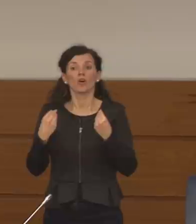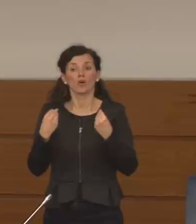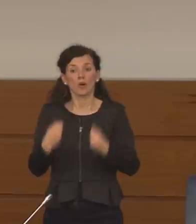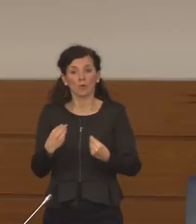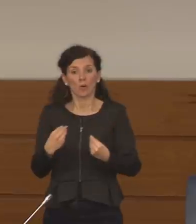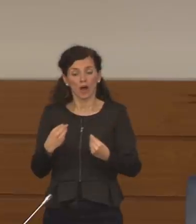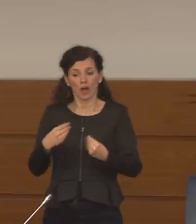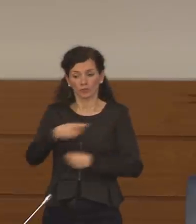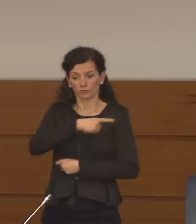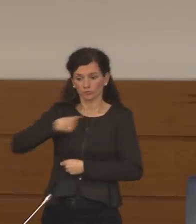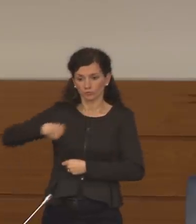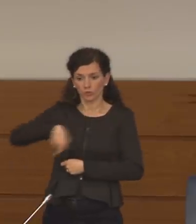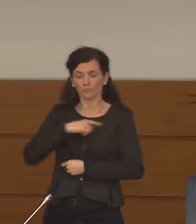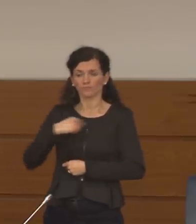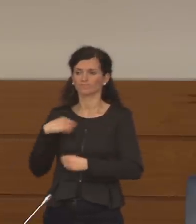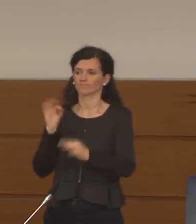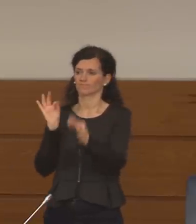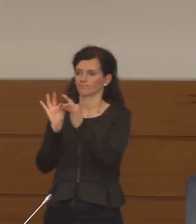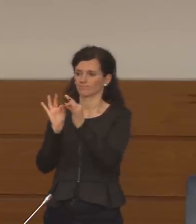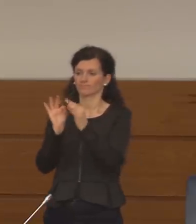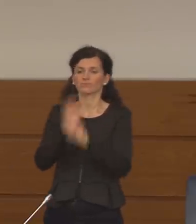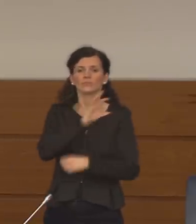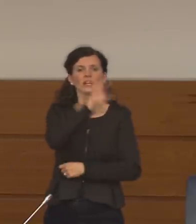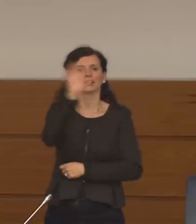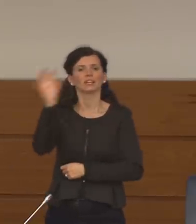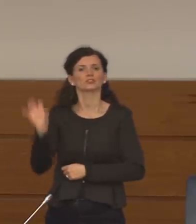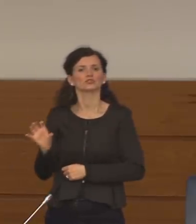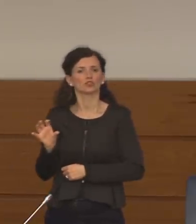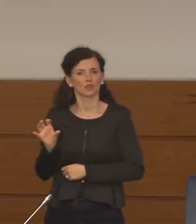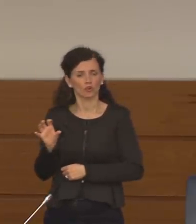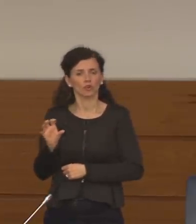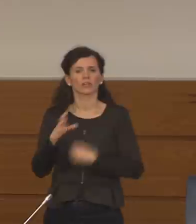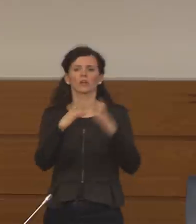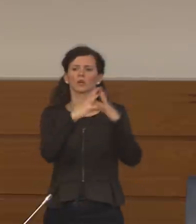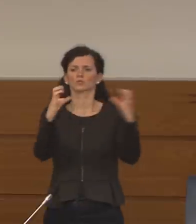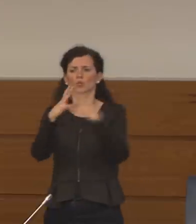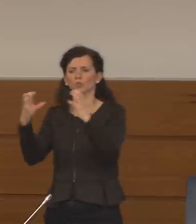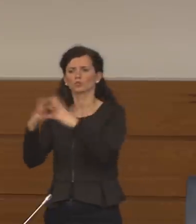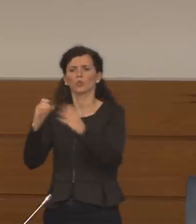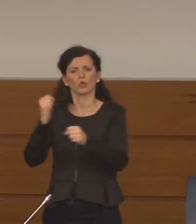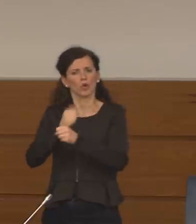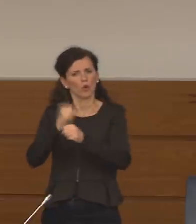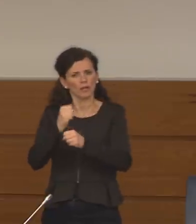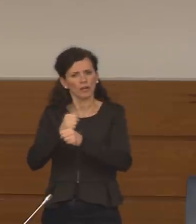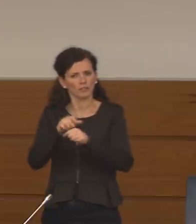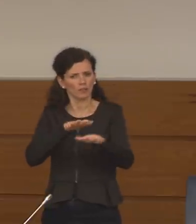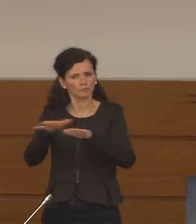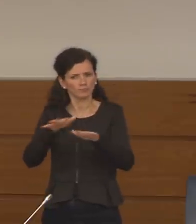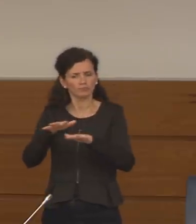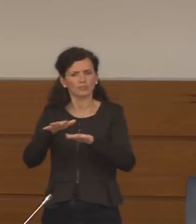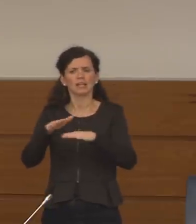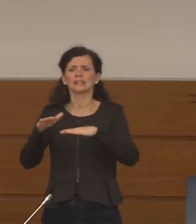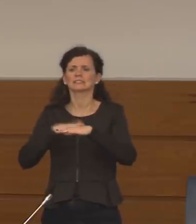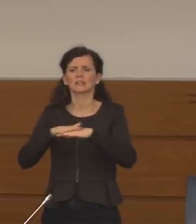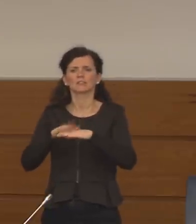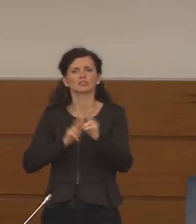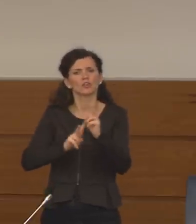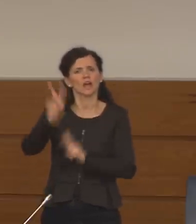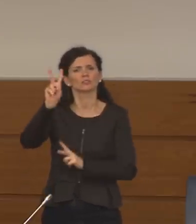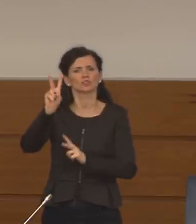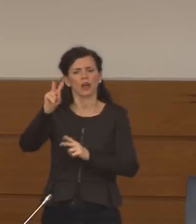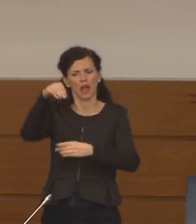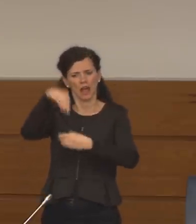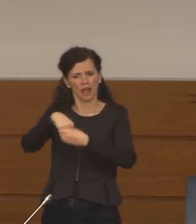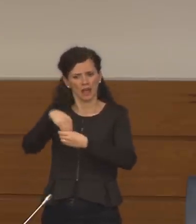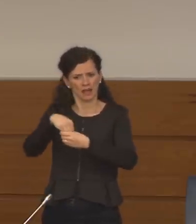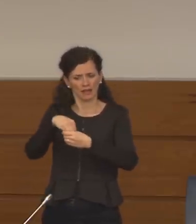in accordo con le regioni in accordo con le strutture operative del servizio nazionale con le componenti